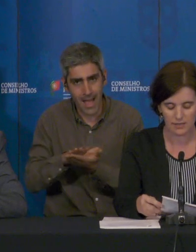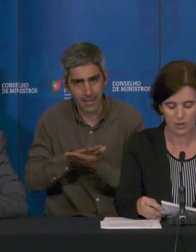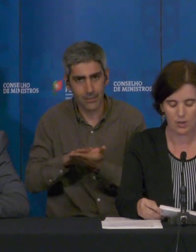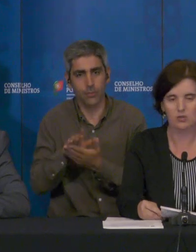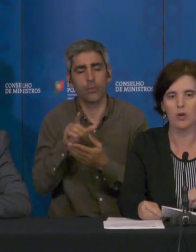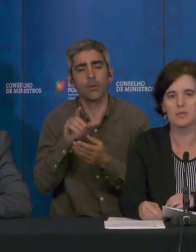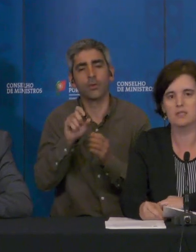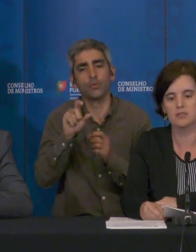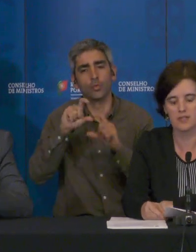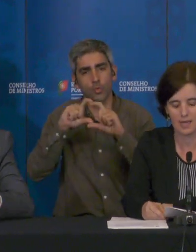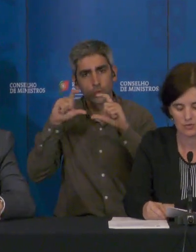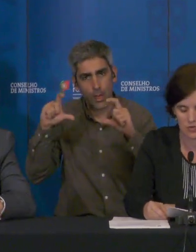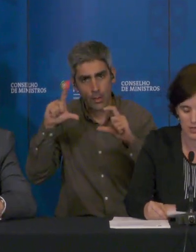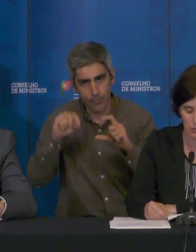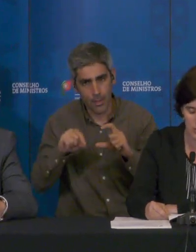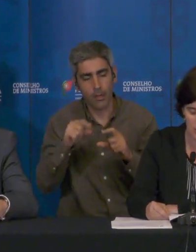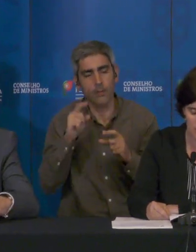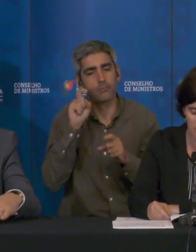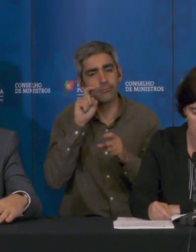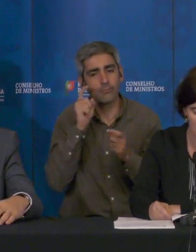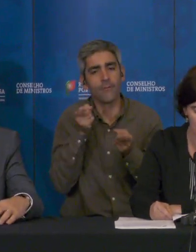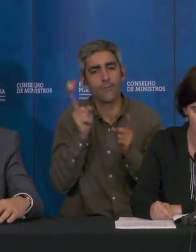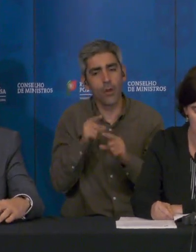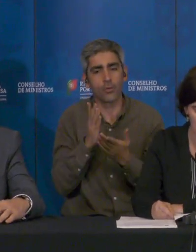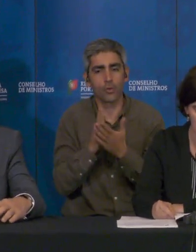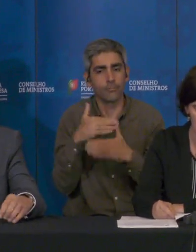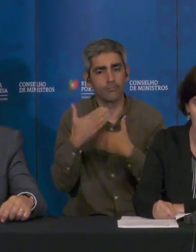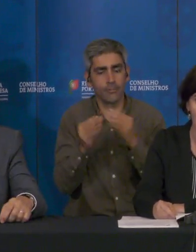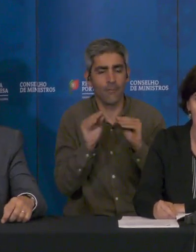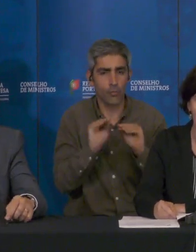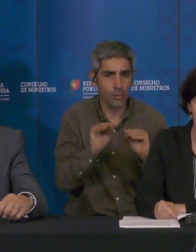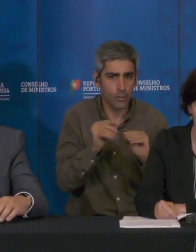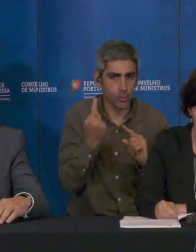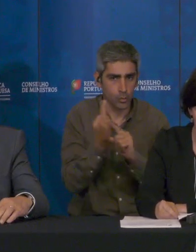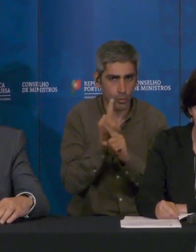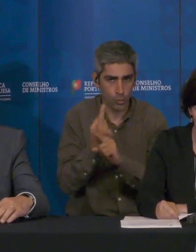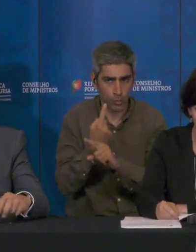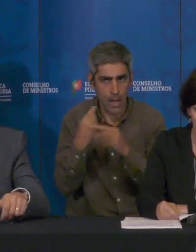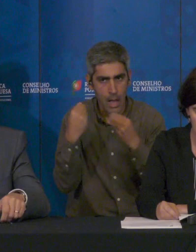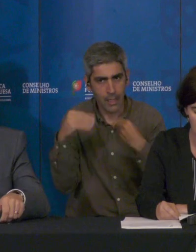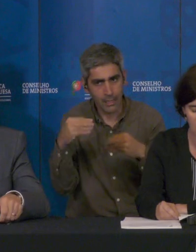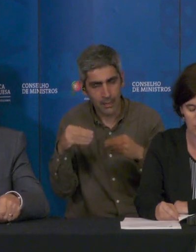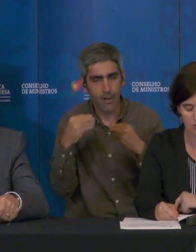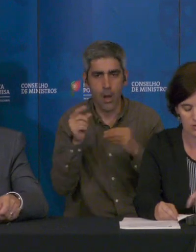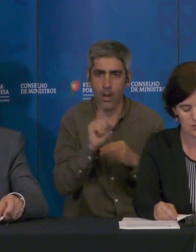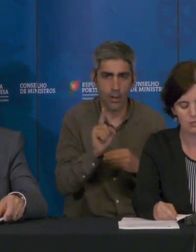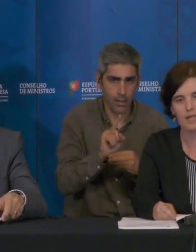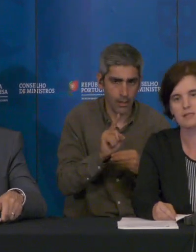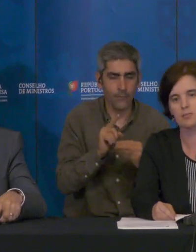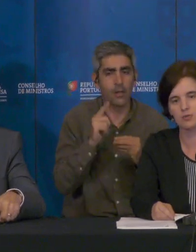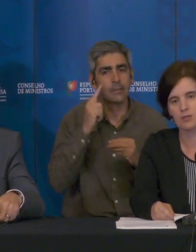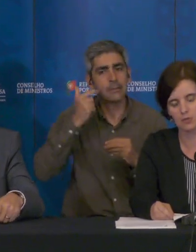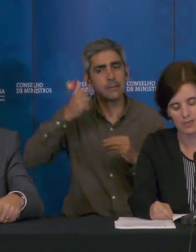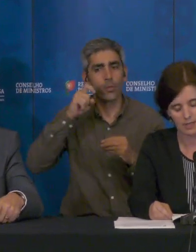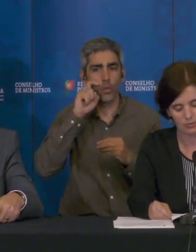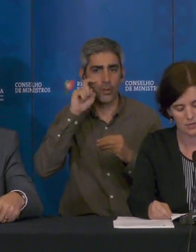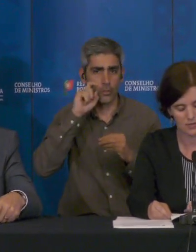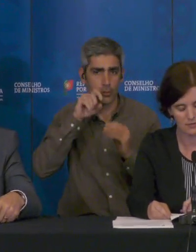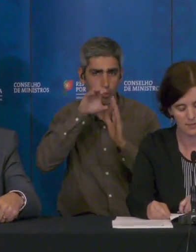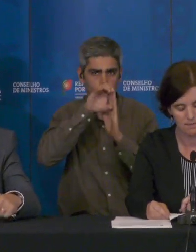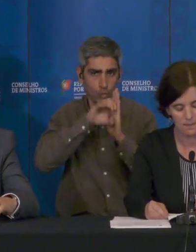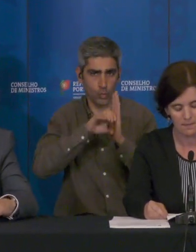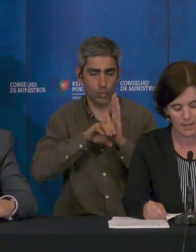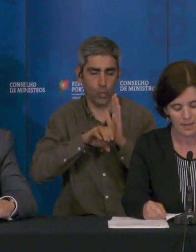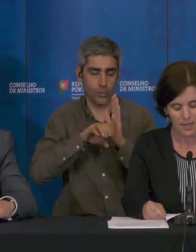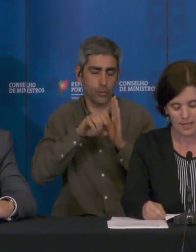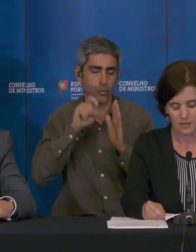que garantam a retoma das atividades educativas e formativas, letivas e não letivas, em condições de segurança para toda a comunidade